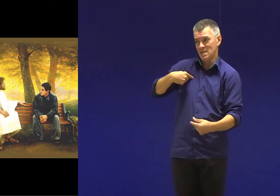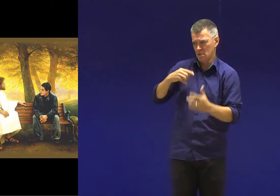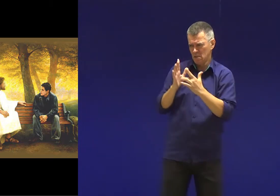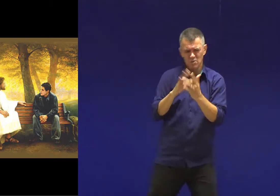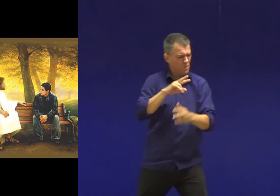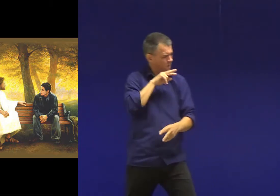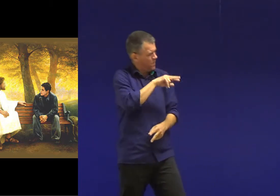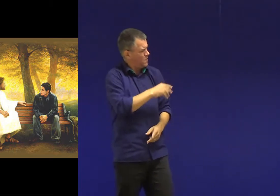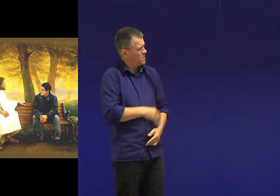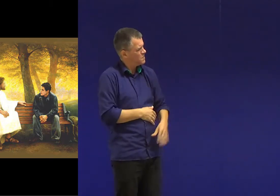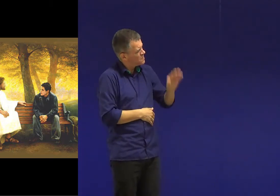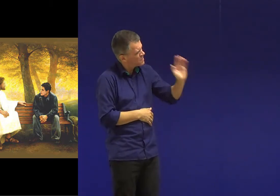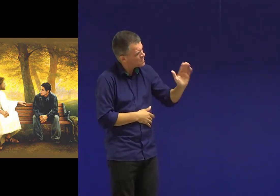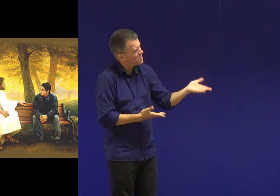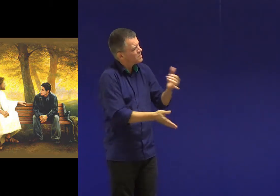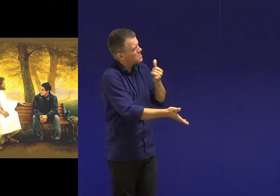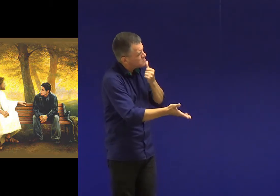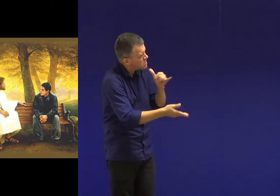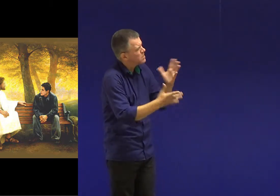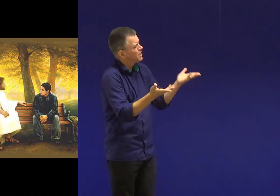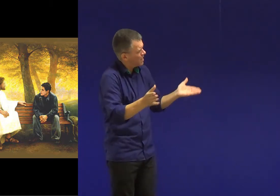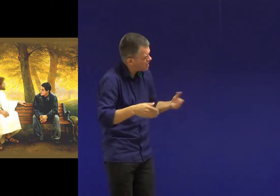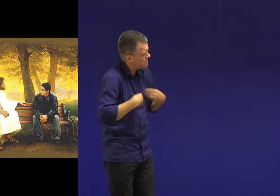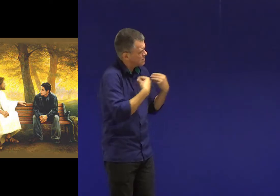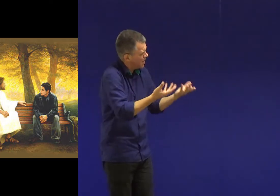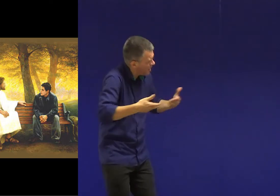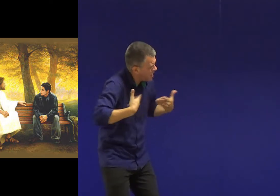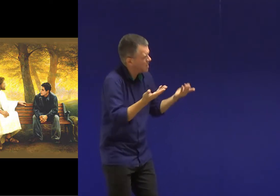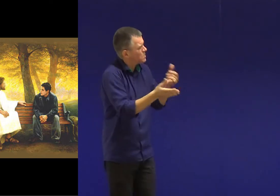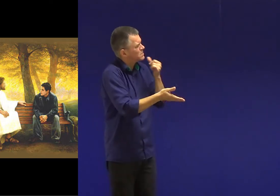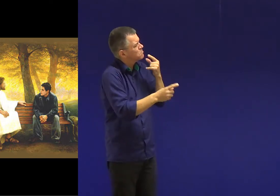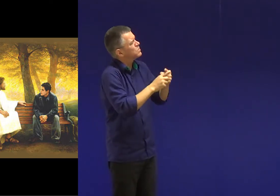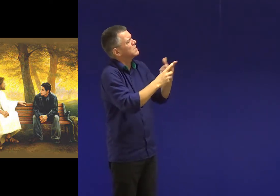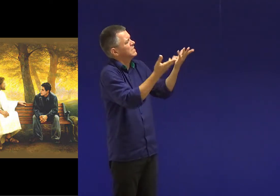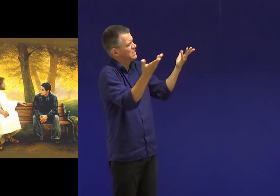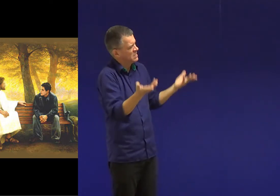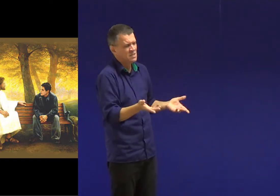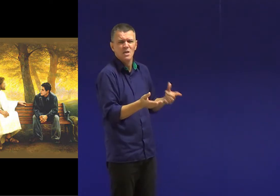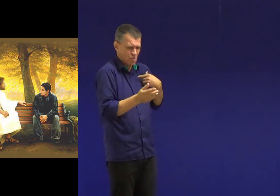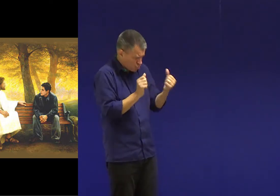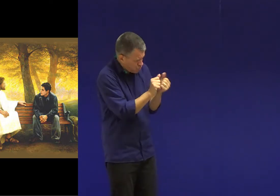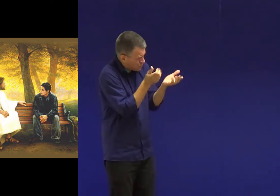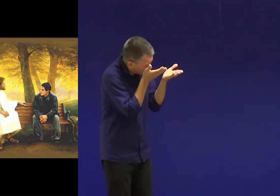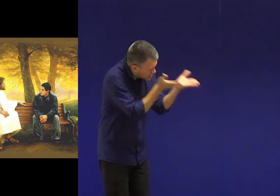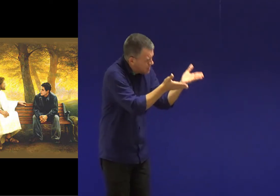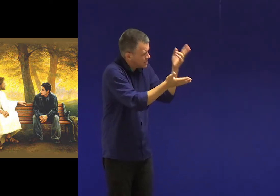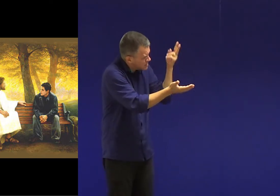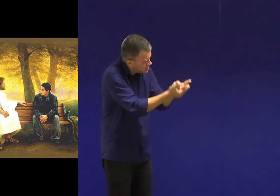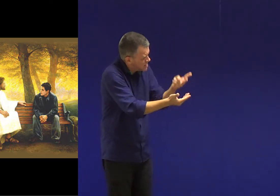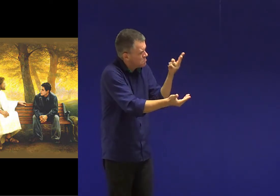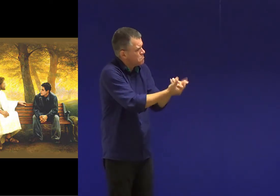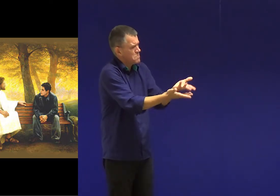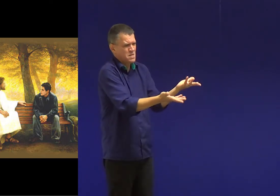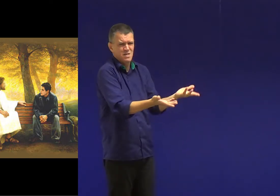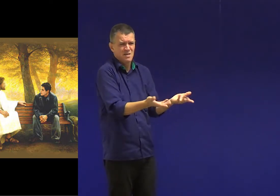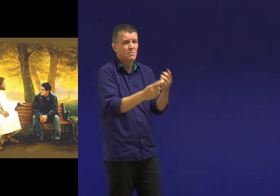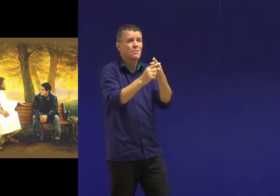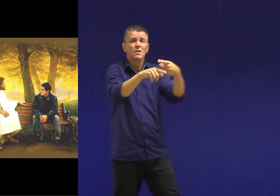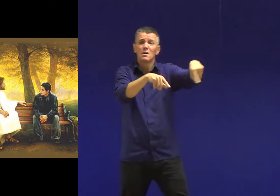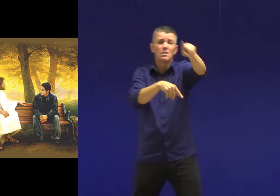Jesus não esquece de mim. Mas por que você está triste? Ele se importa, sabe? Ele quer saber por que